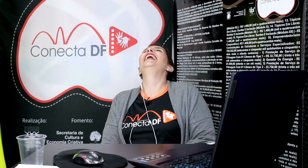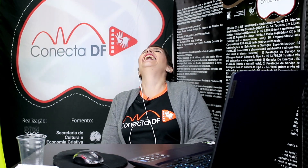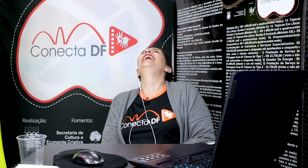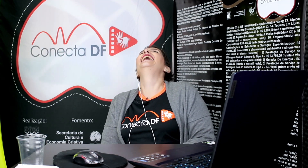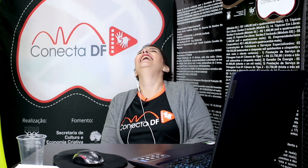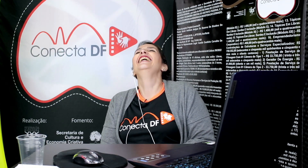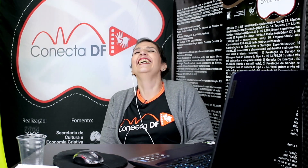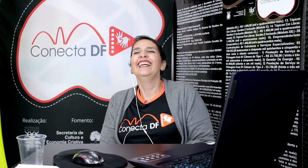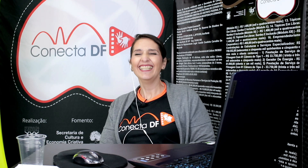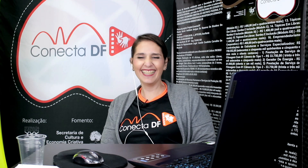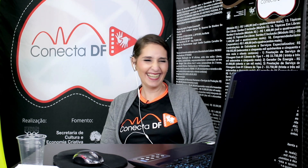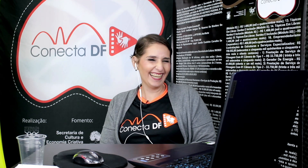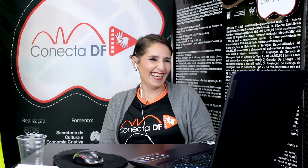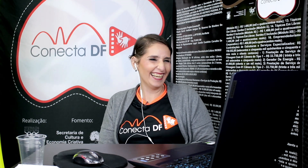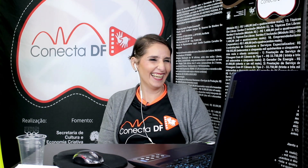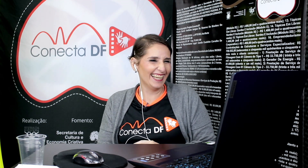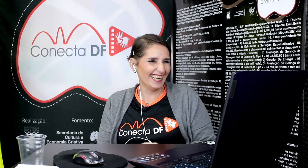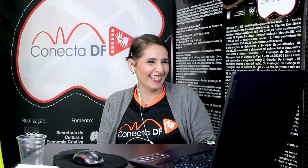foto.